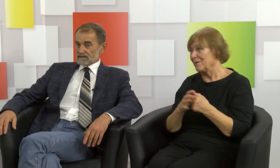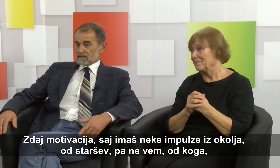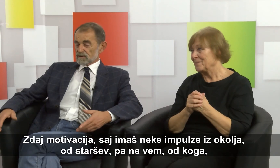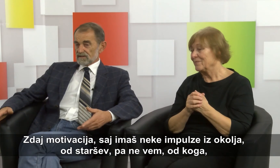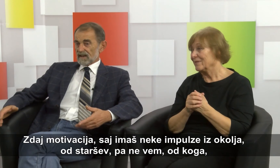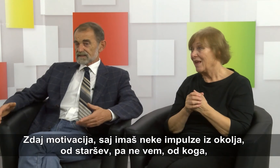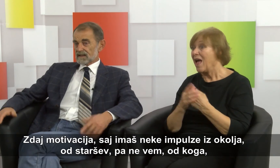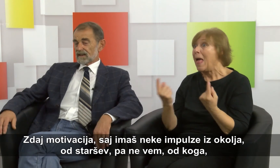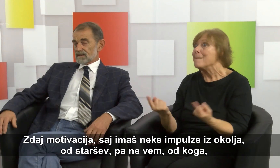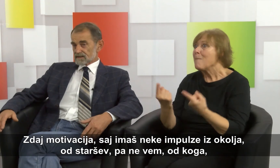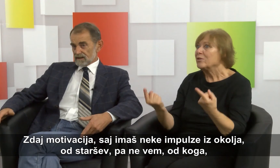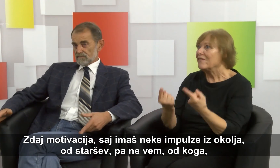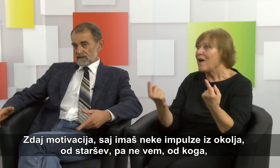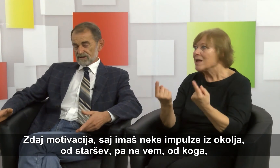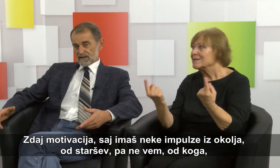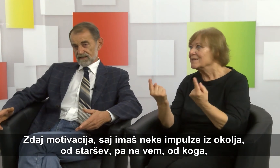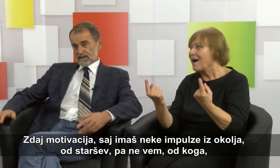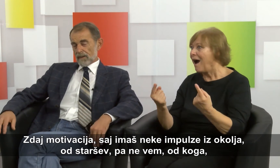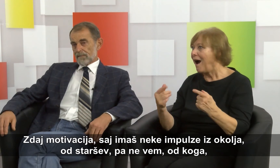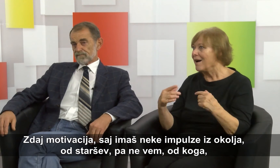Zdaj, motivacija, vse imaš neke